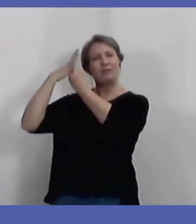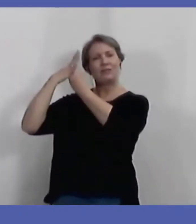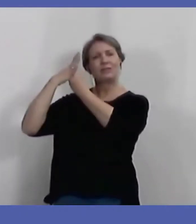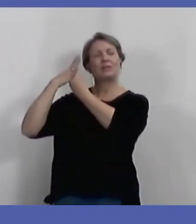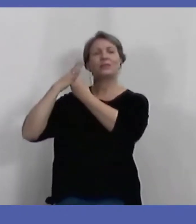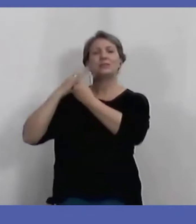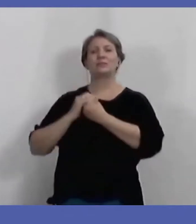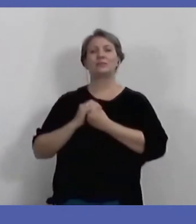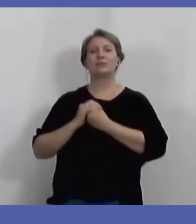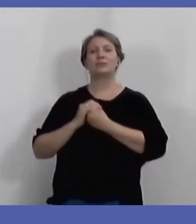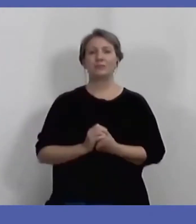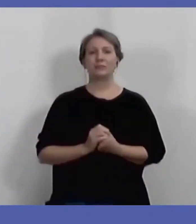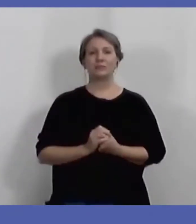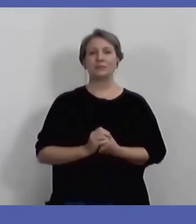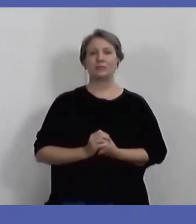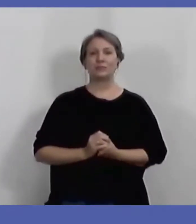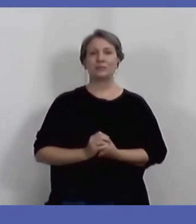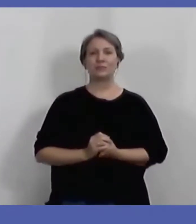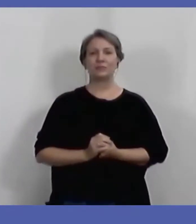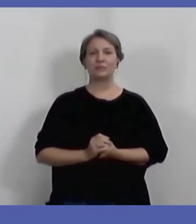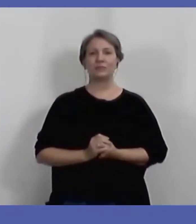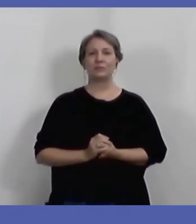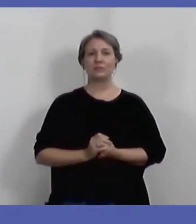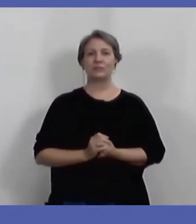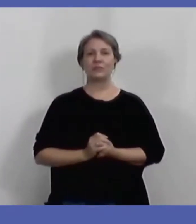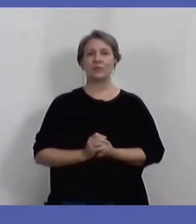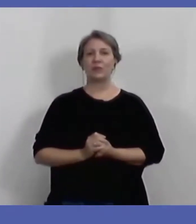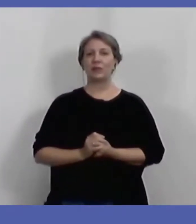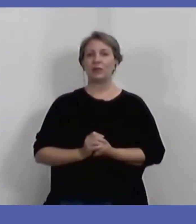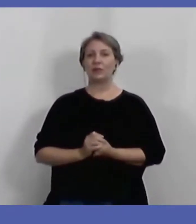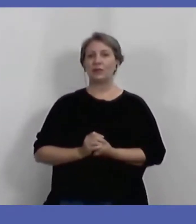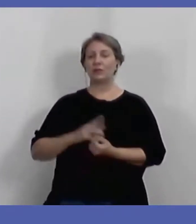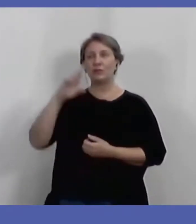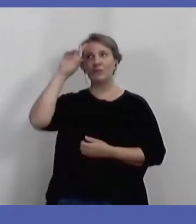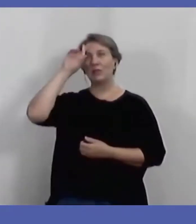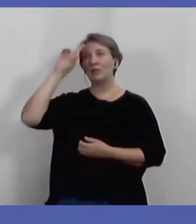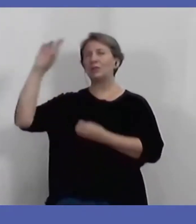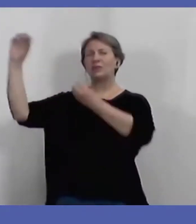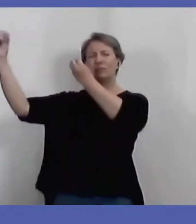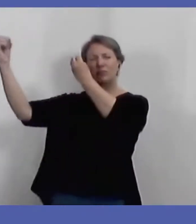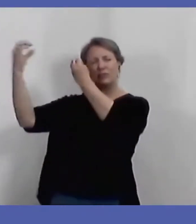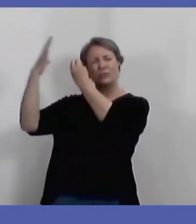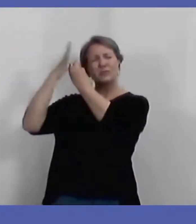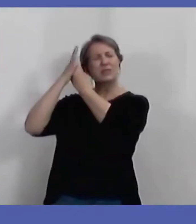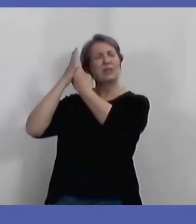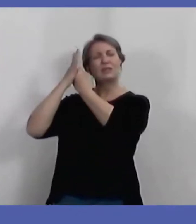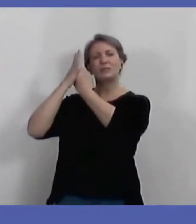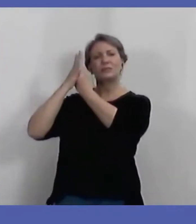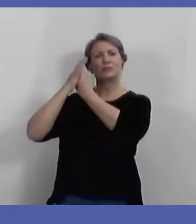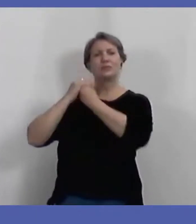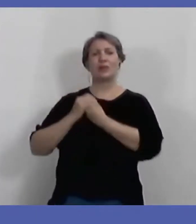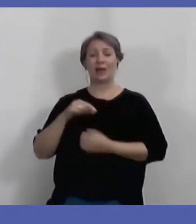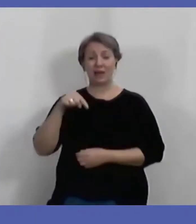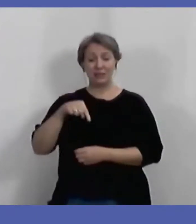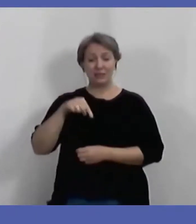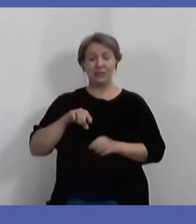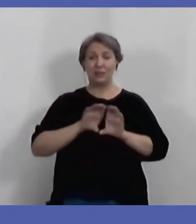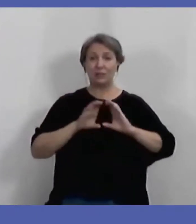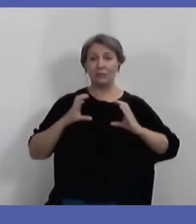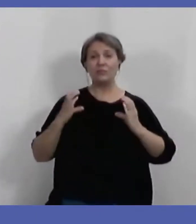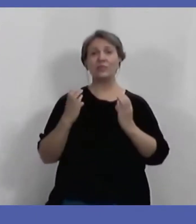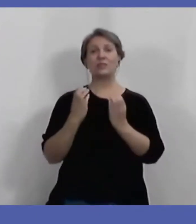nos dado decepção. O Senhor tem revelado esse ambiente próprio. Por